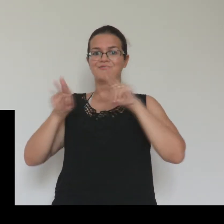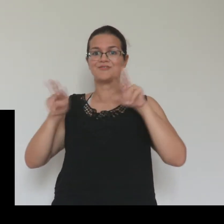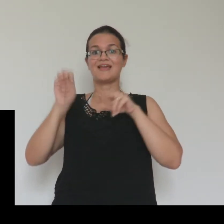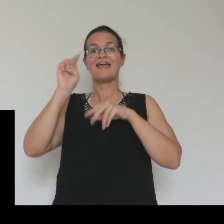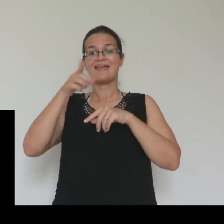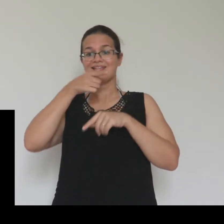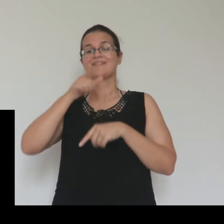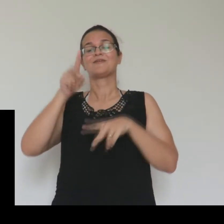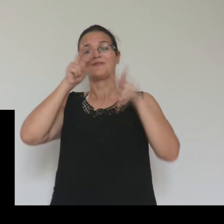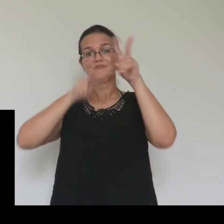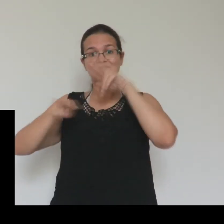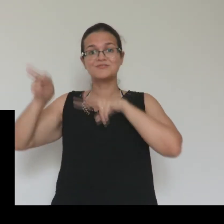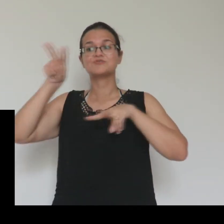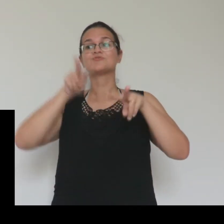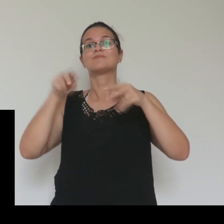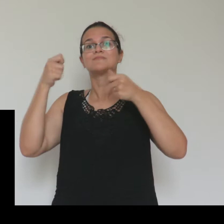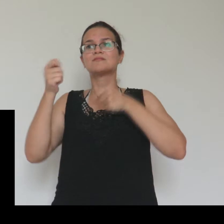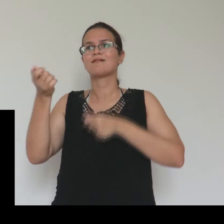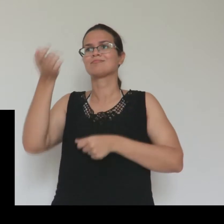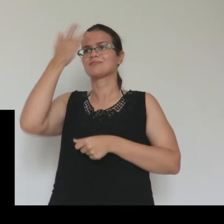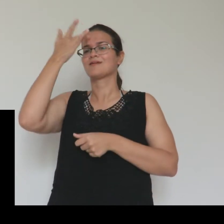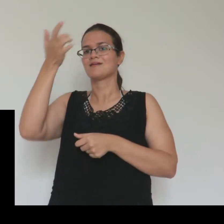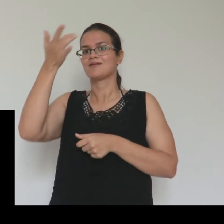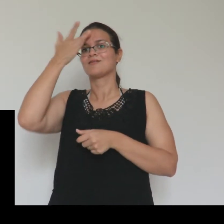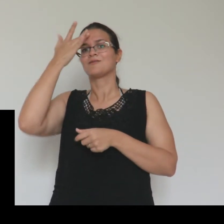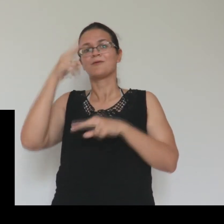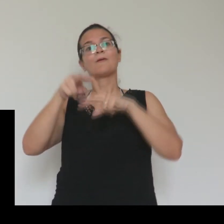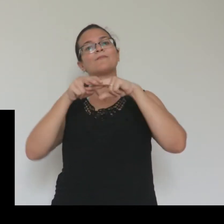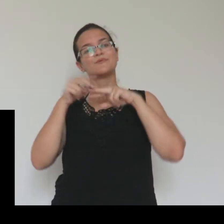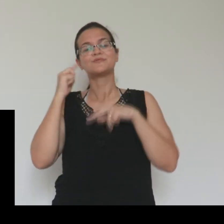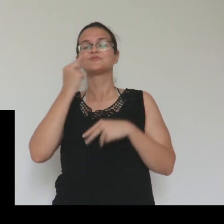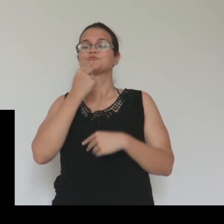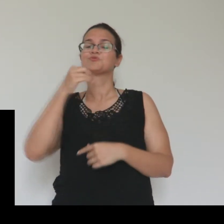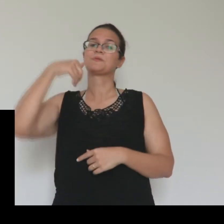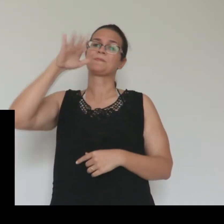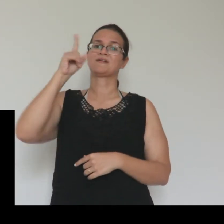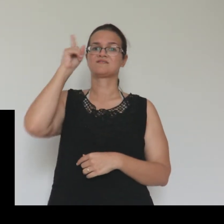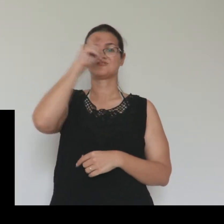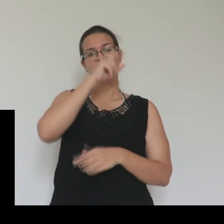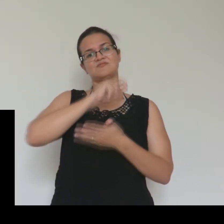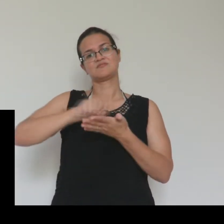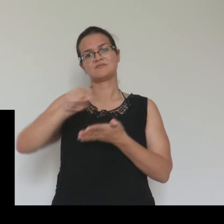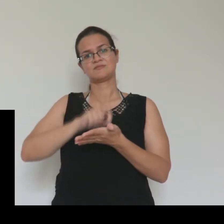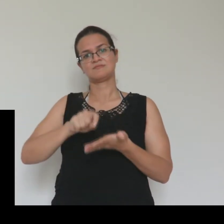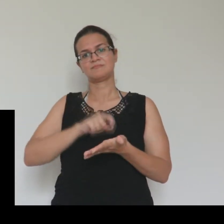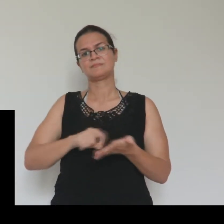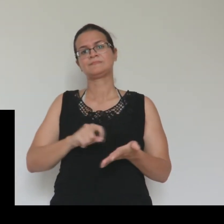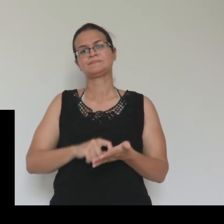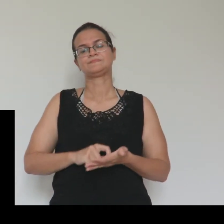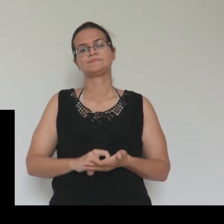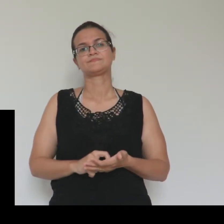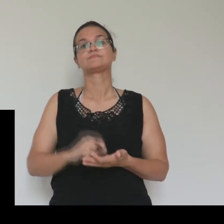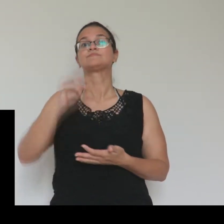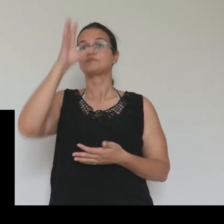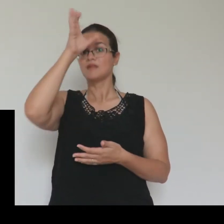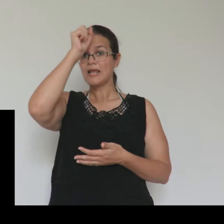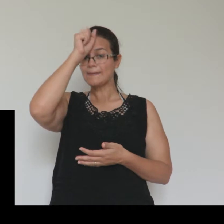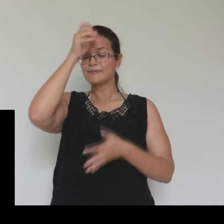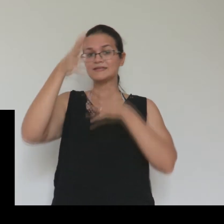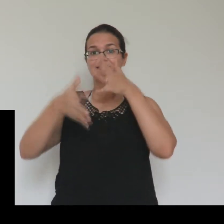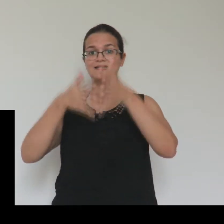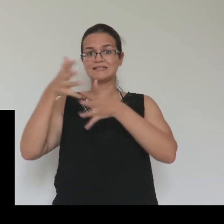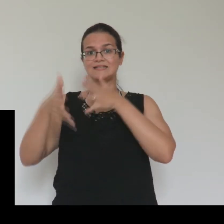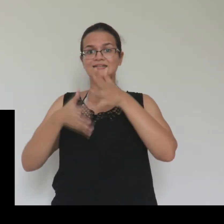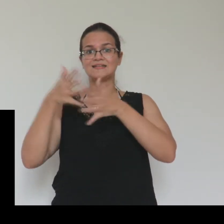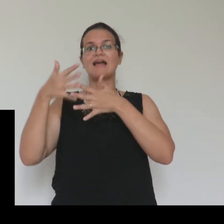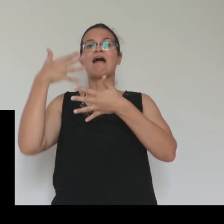mais dificuldade na escrita. Aprender a Libras atrapalha aprender a língua oral? Não.